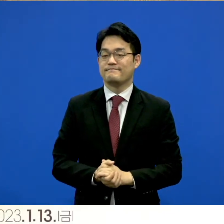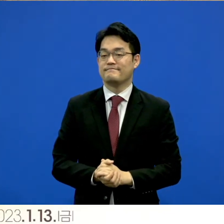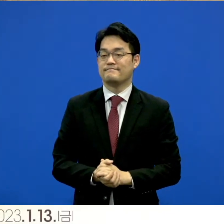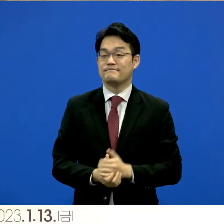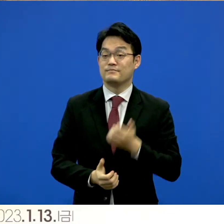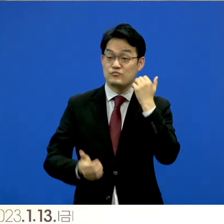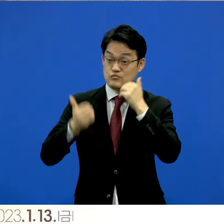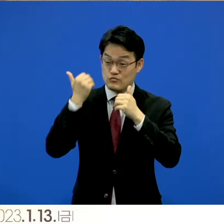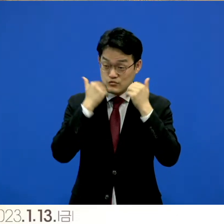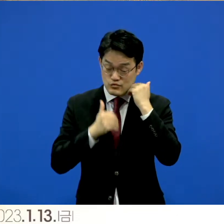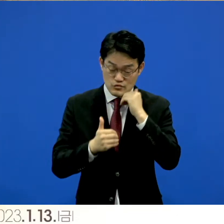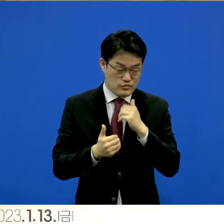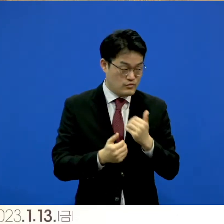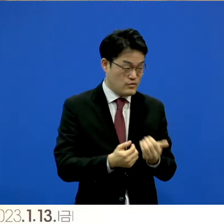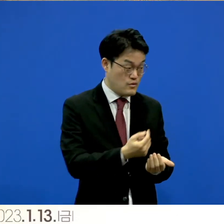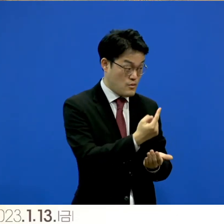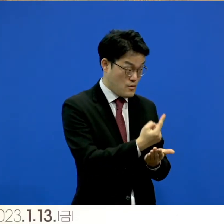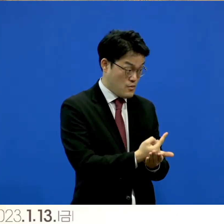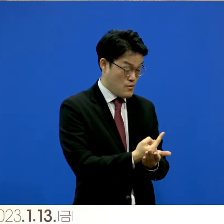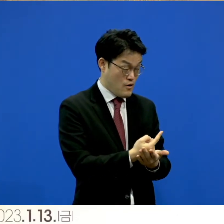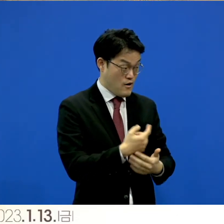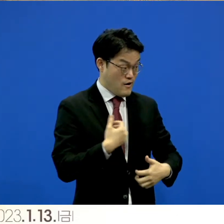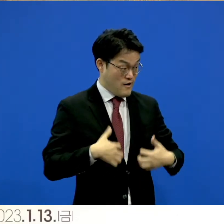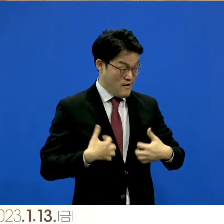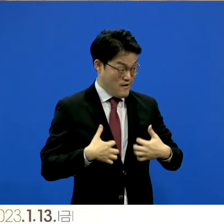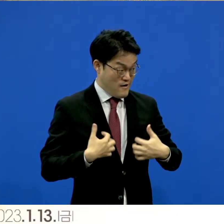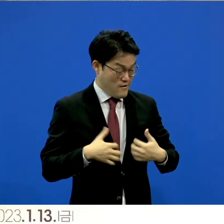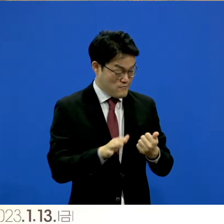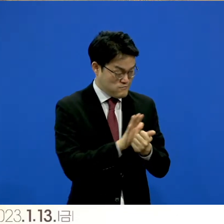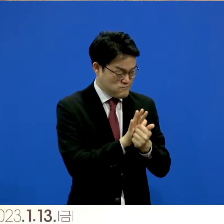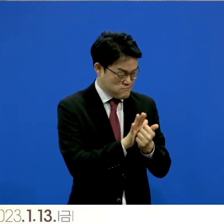누구든 환대를 받을 만한 가치가 있고